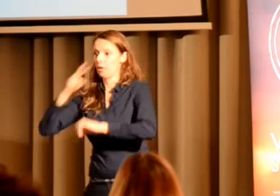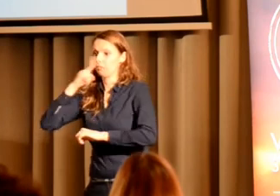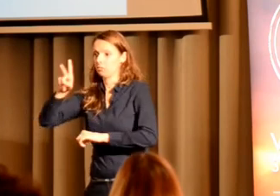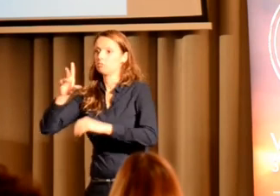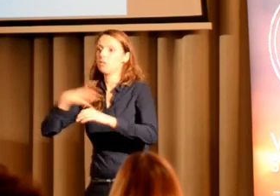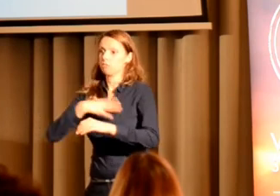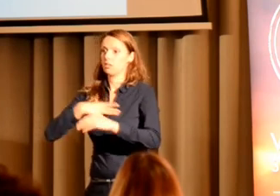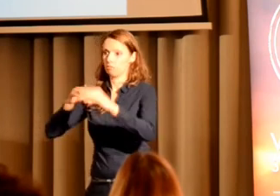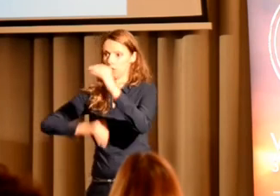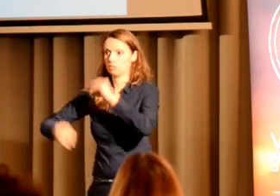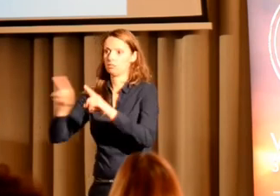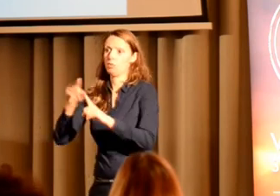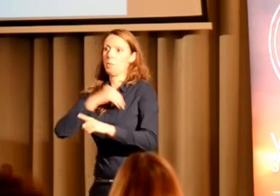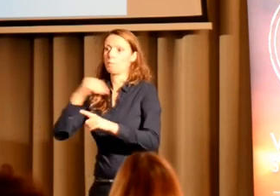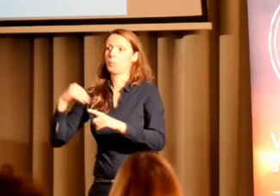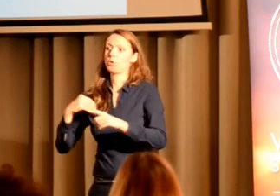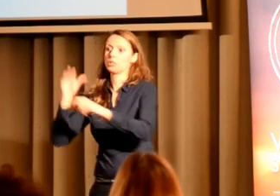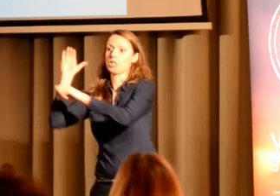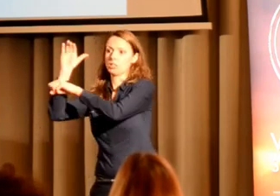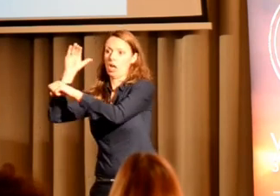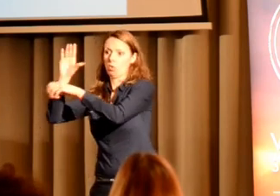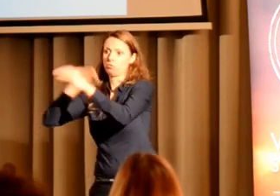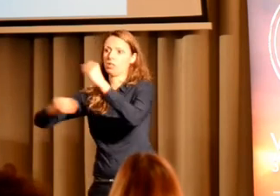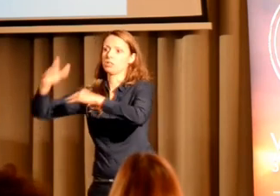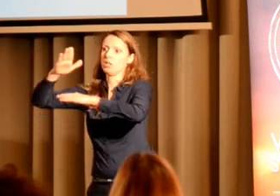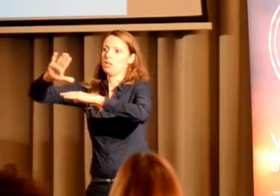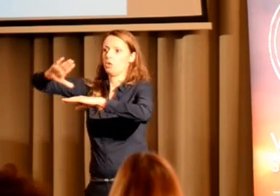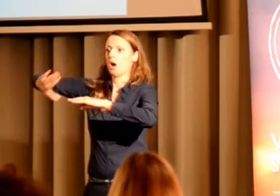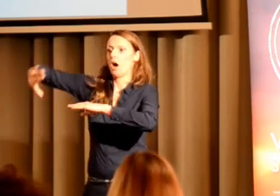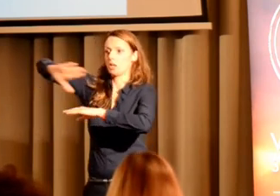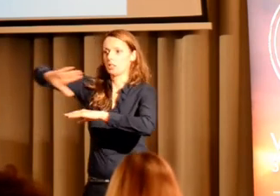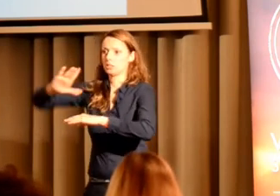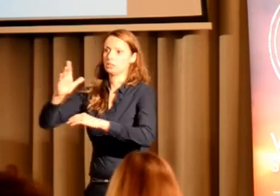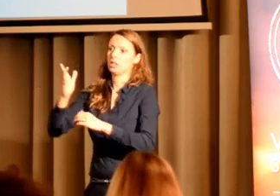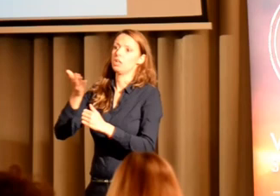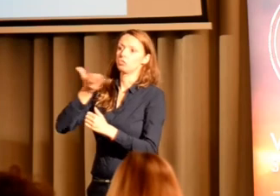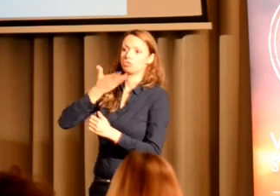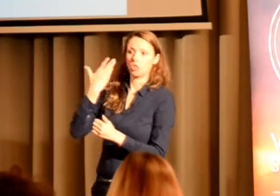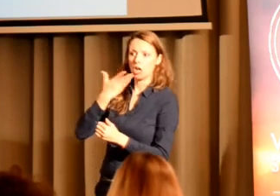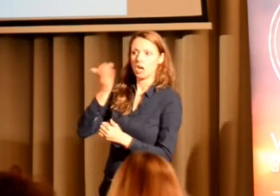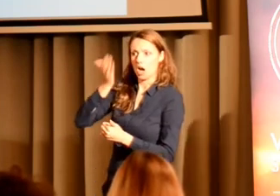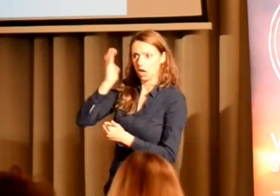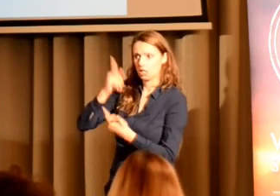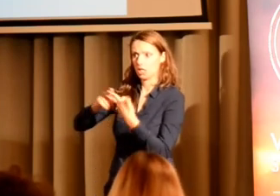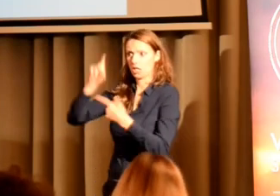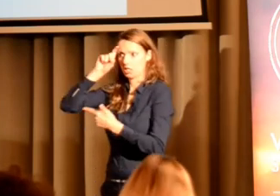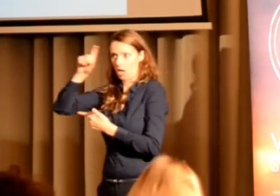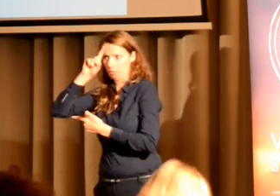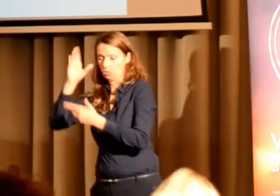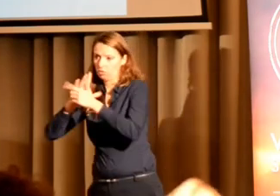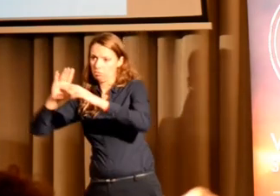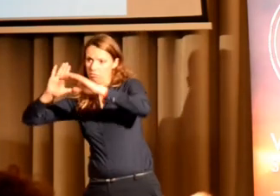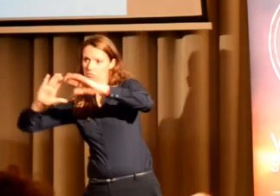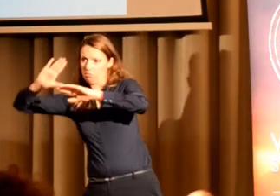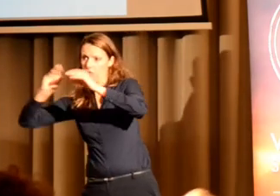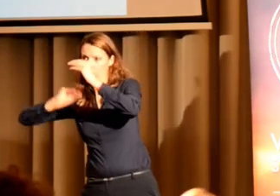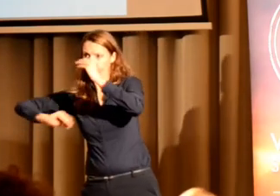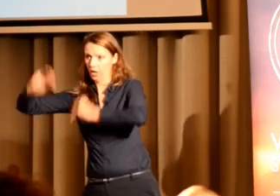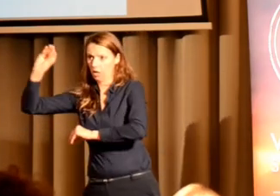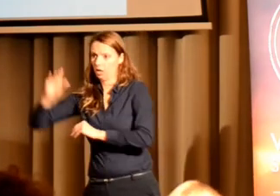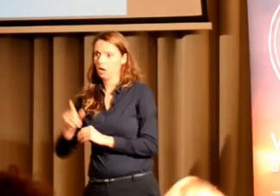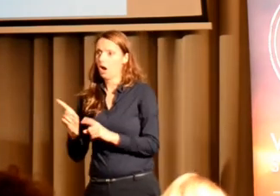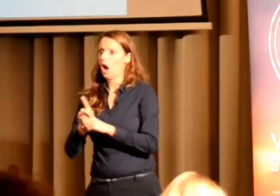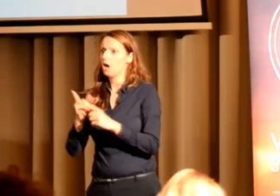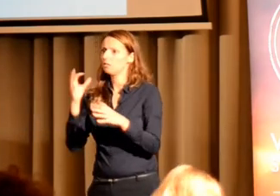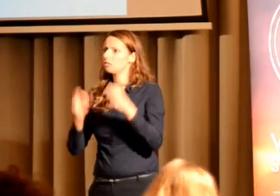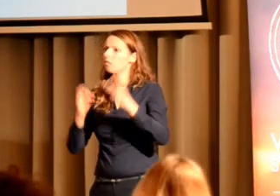przykład w lasach graniczących z Niemcami i z Czechami, bo są już nawet w Sudetach. W związku z tym zagadką było, skąd